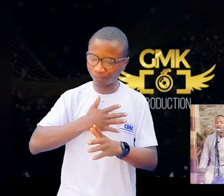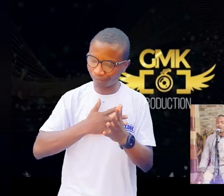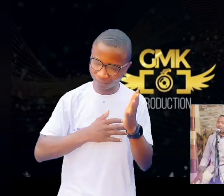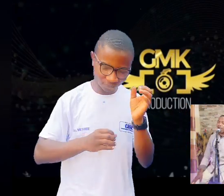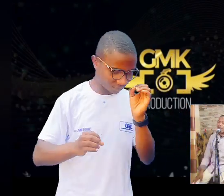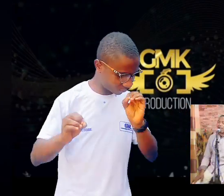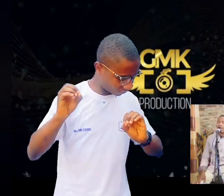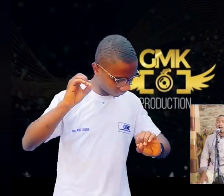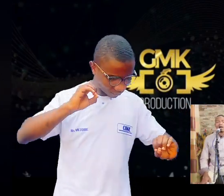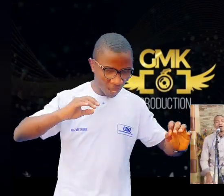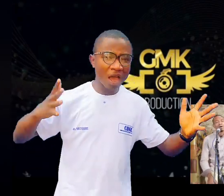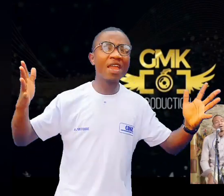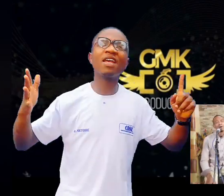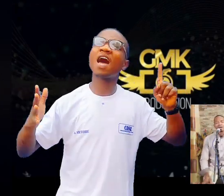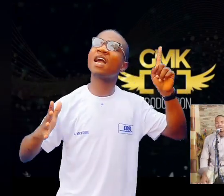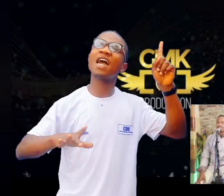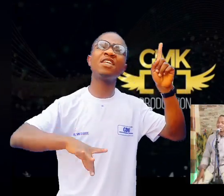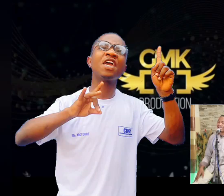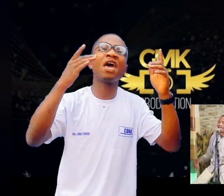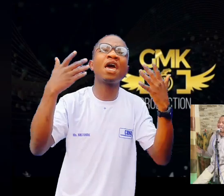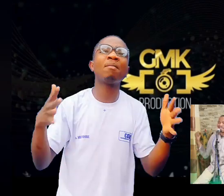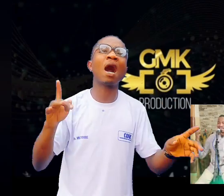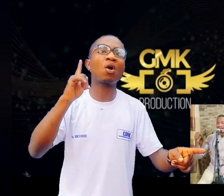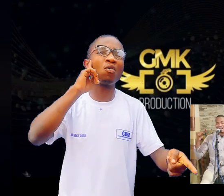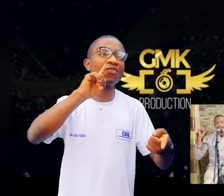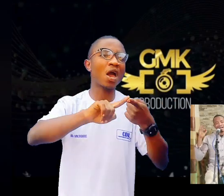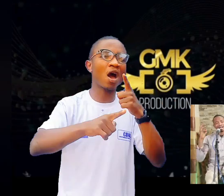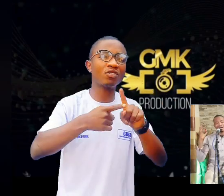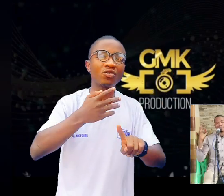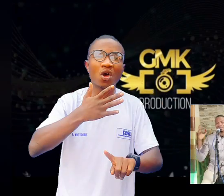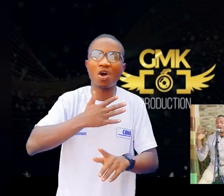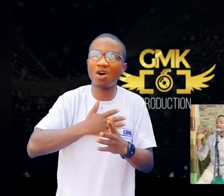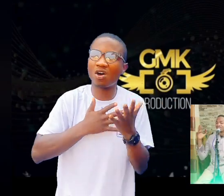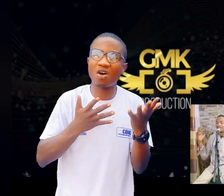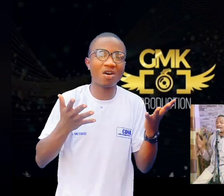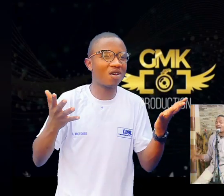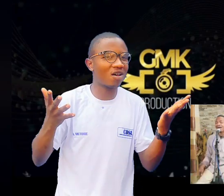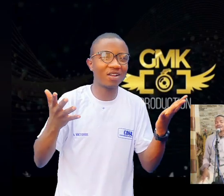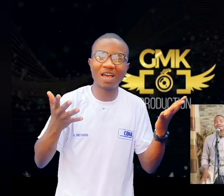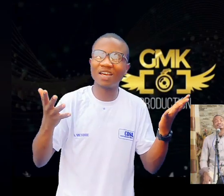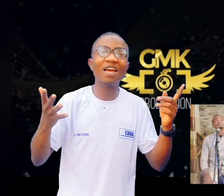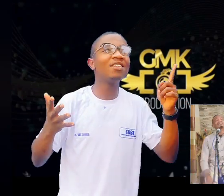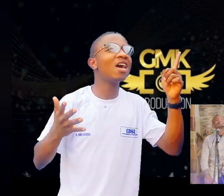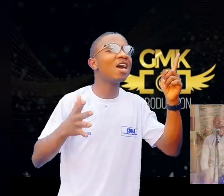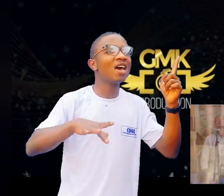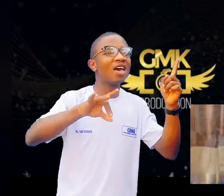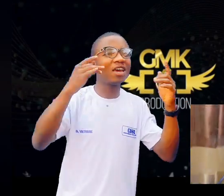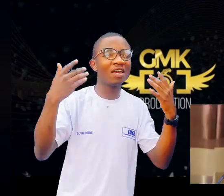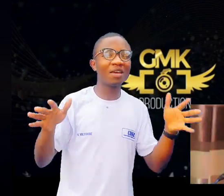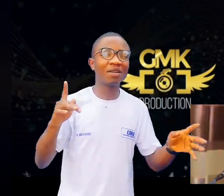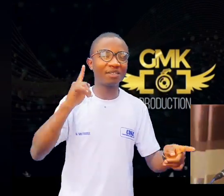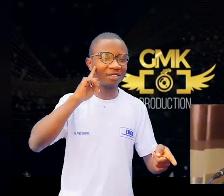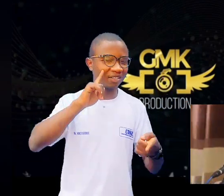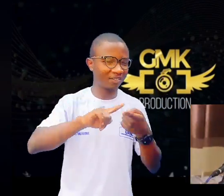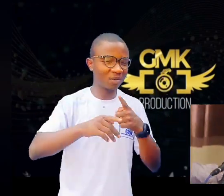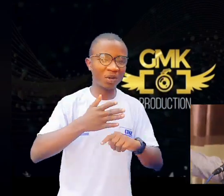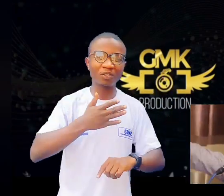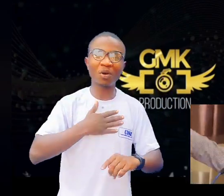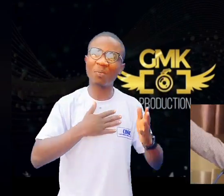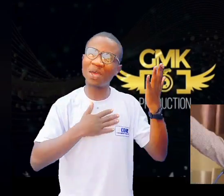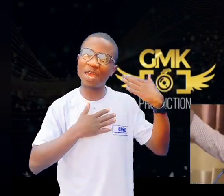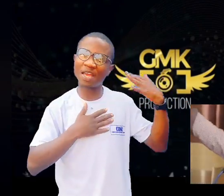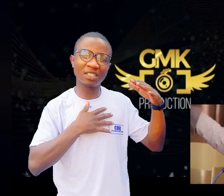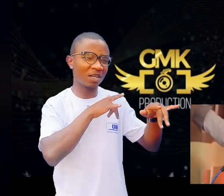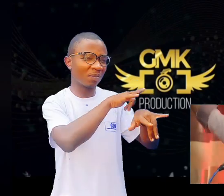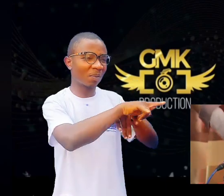confiance. Oh, il a gagné ma confiance. Il a gagné. Il